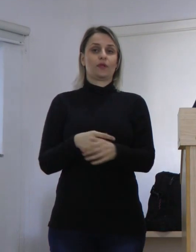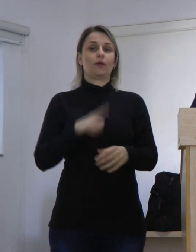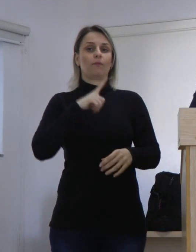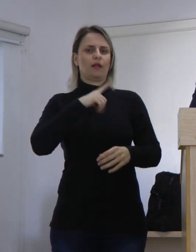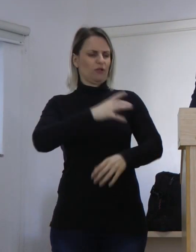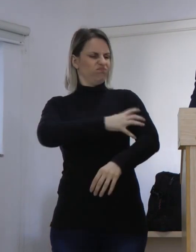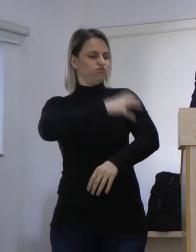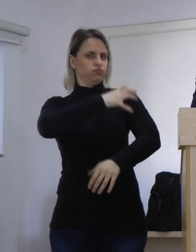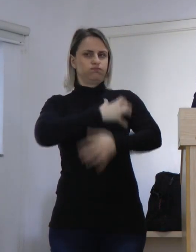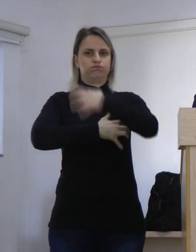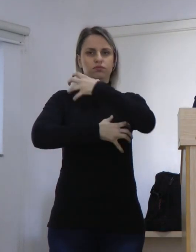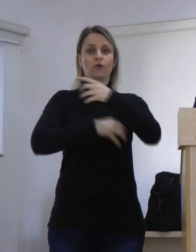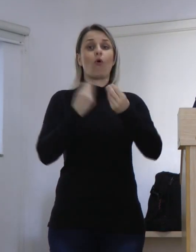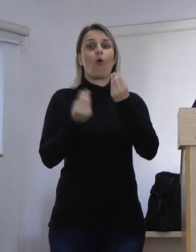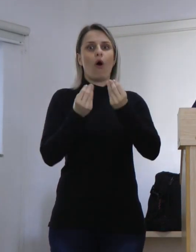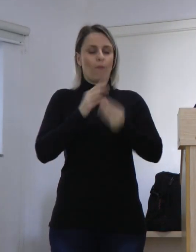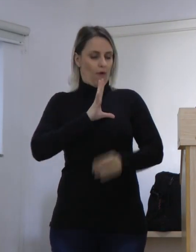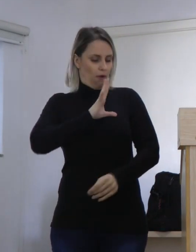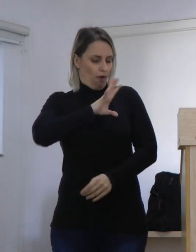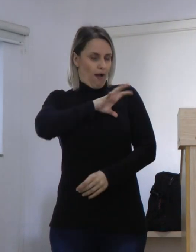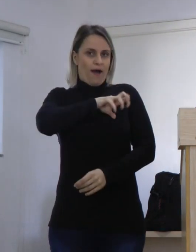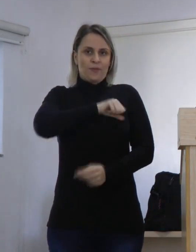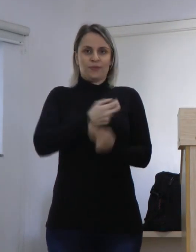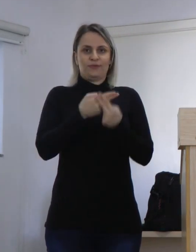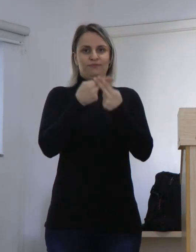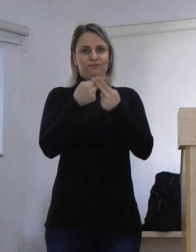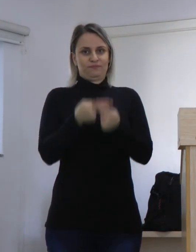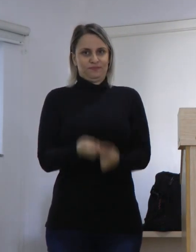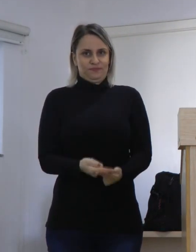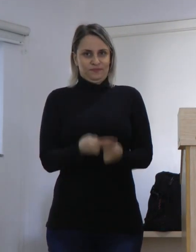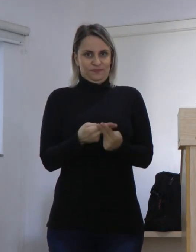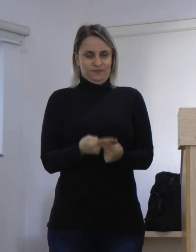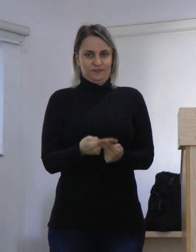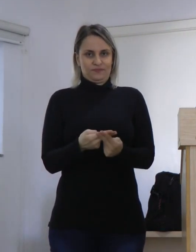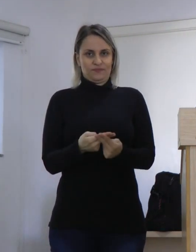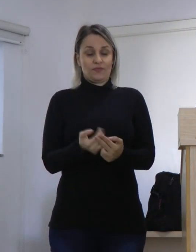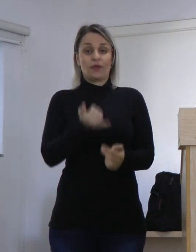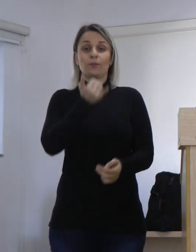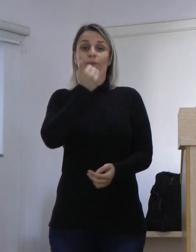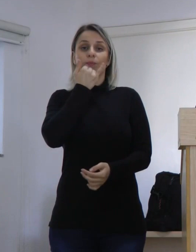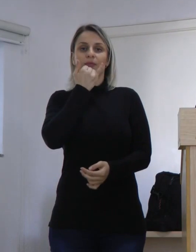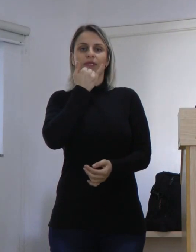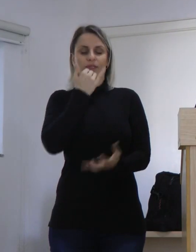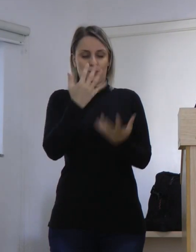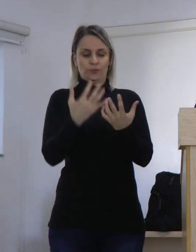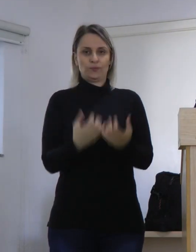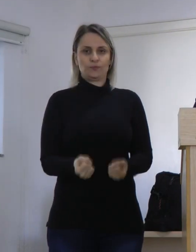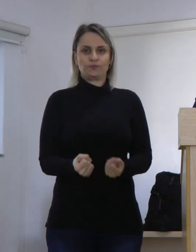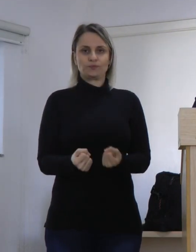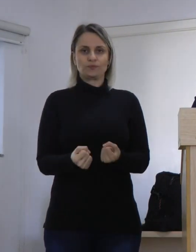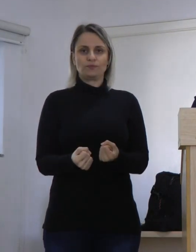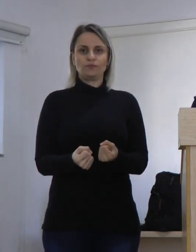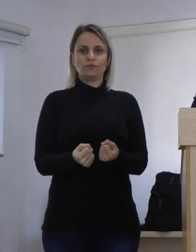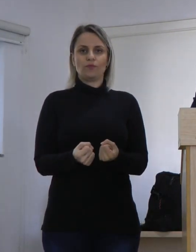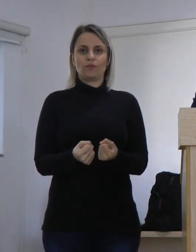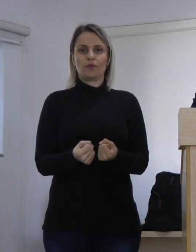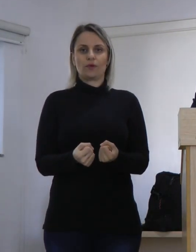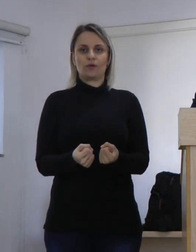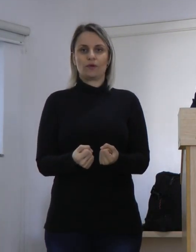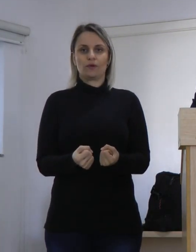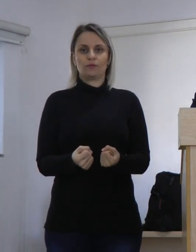os músculos do amor, da paciência, do perdão, da resignação. O presidente de um centro